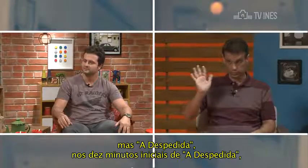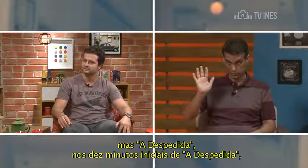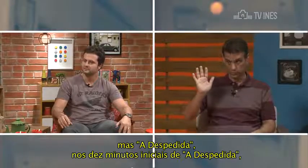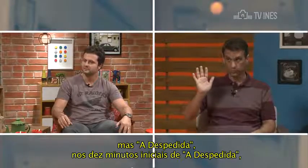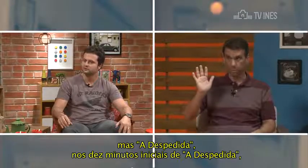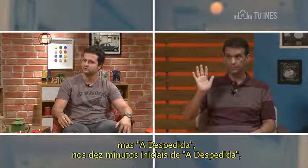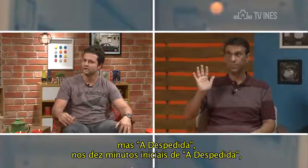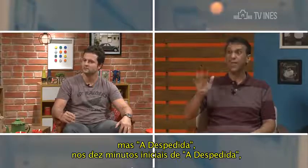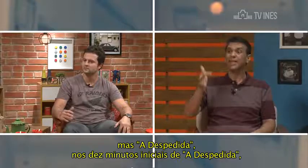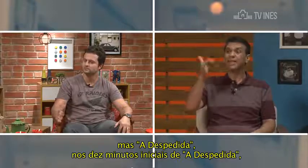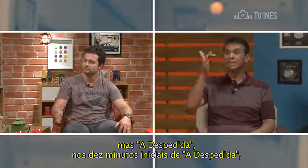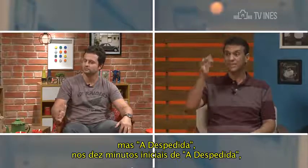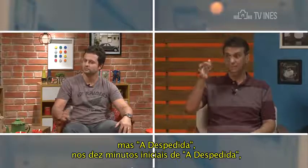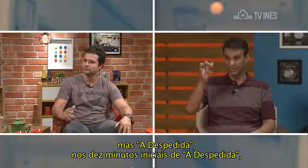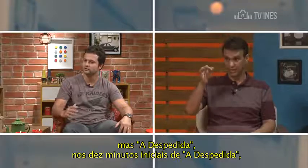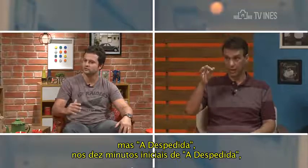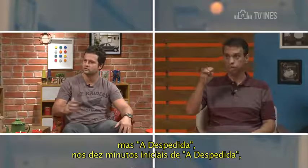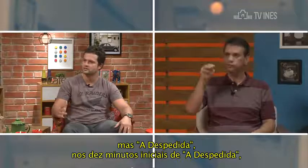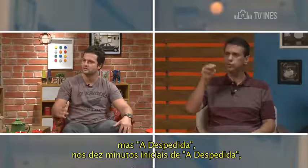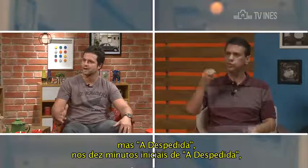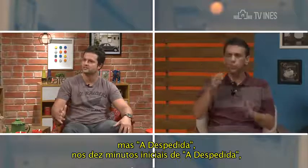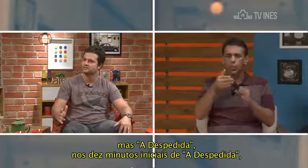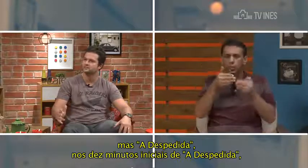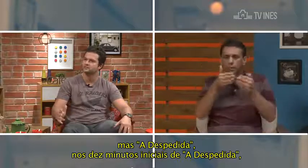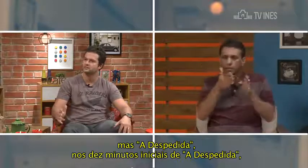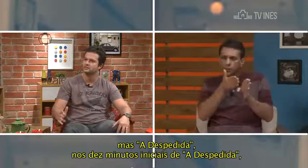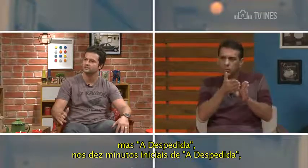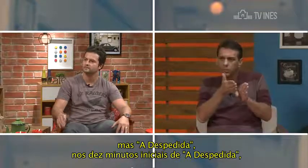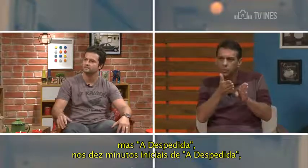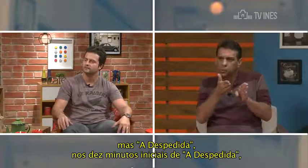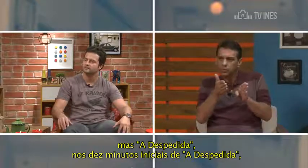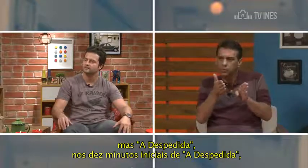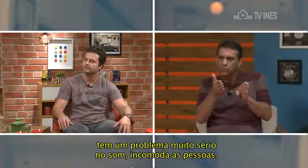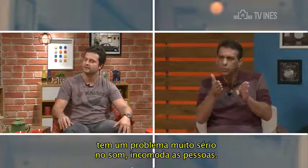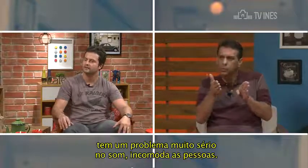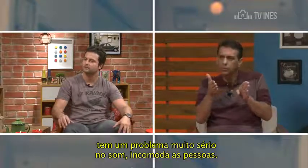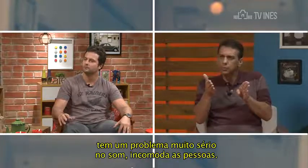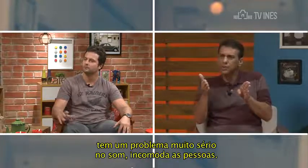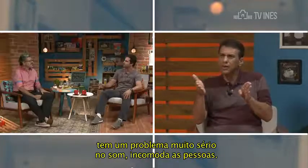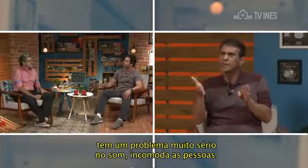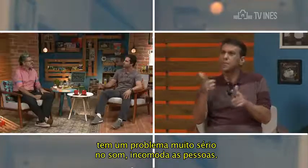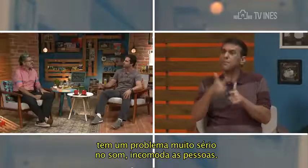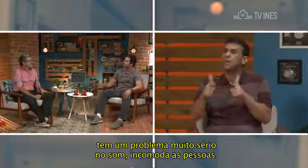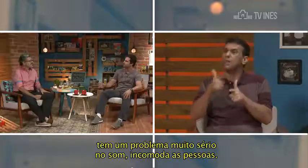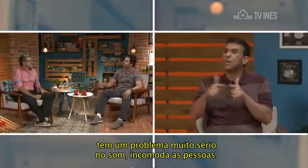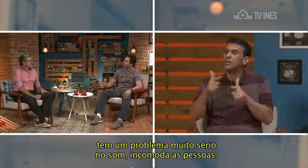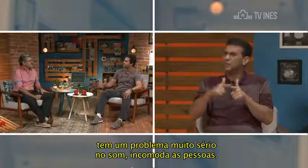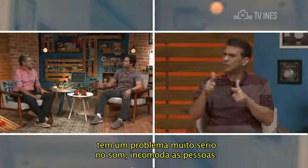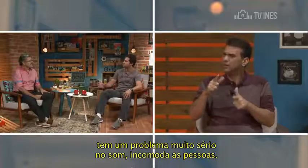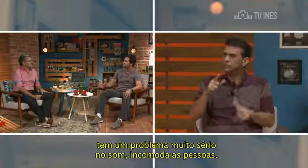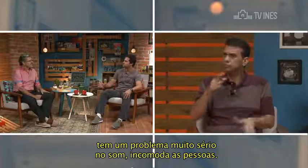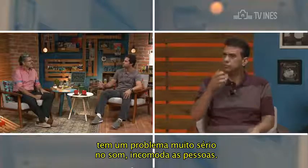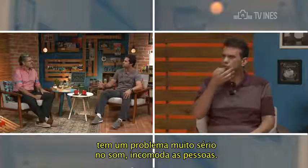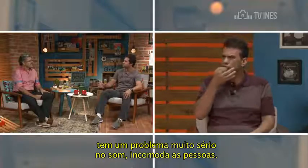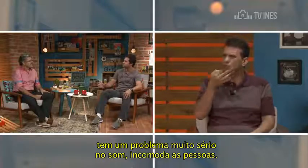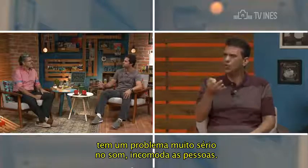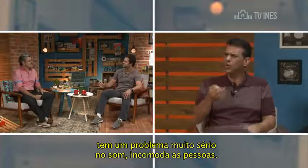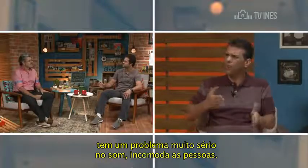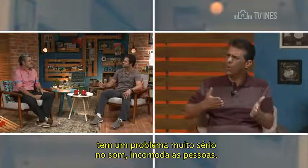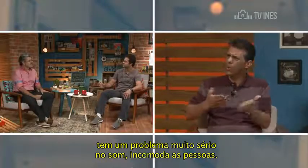despedida, os 10 minutos iniciais da despedida, ele tem um problema muito sério no